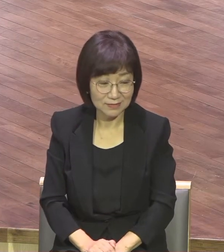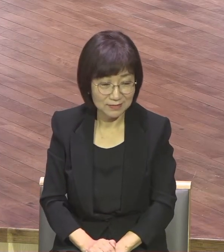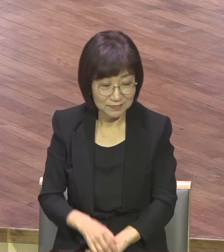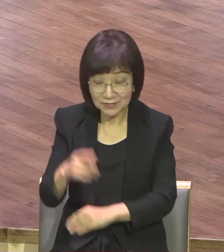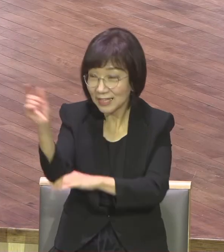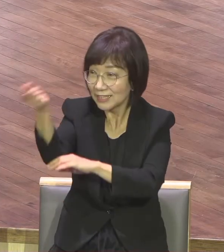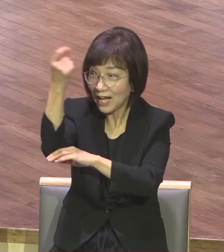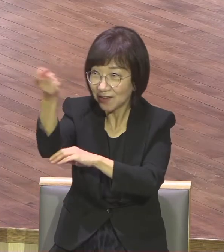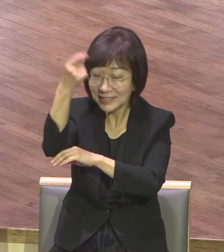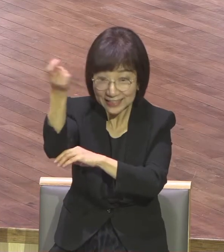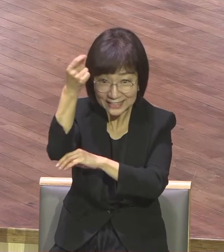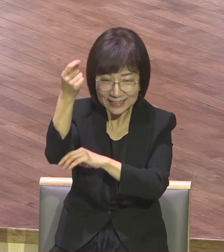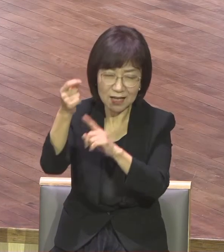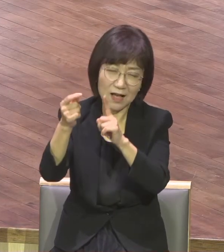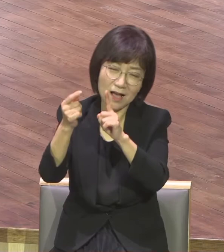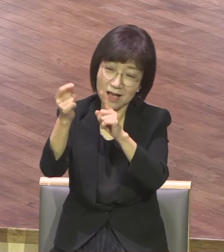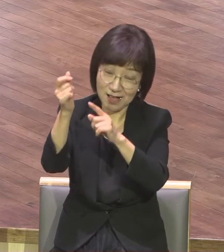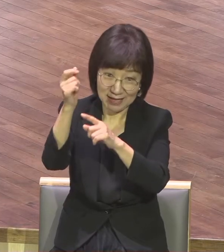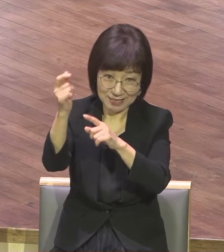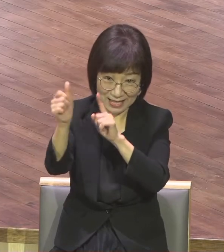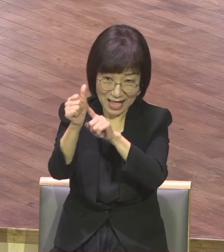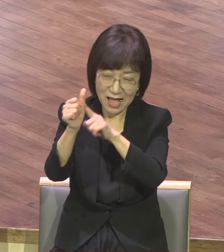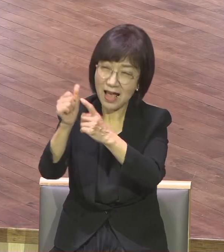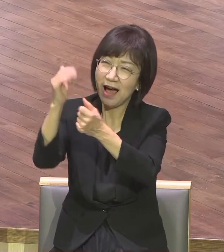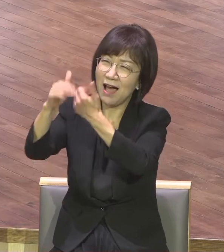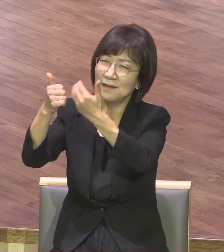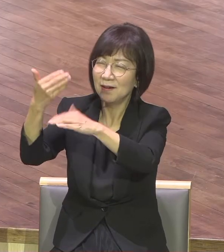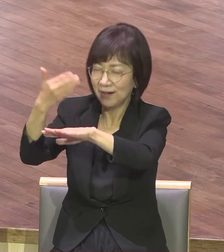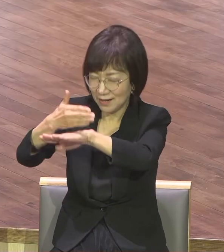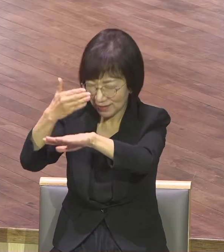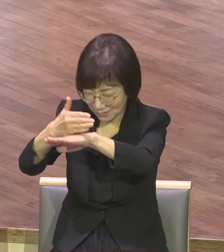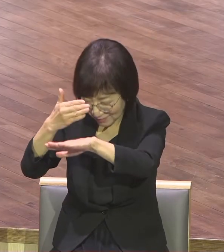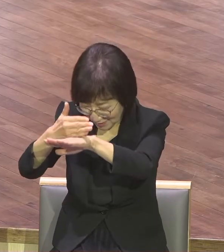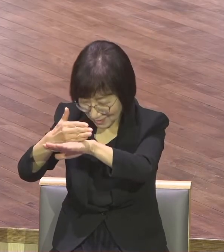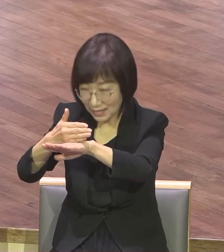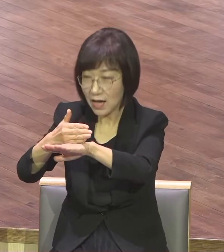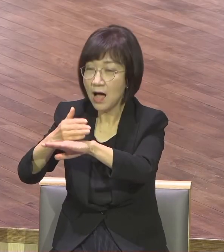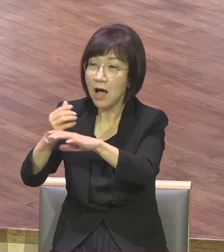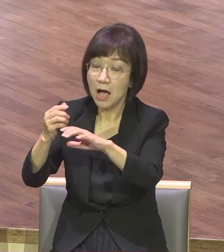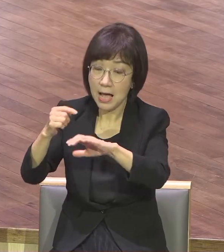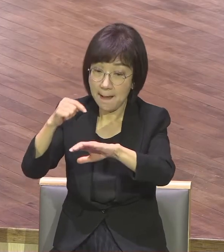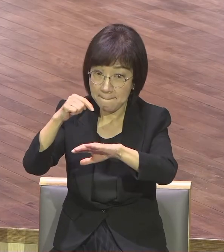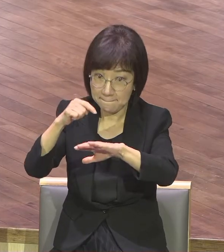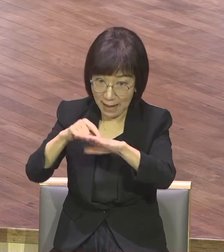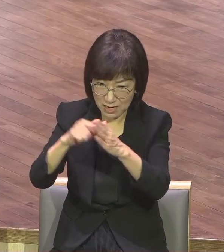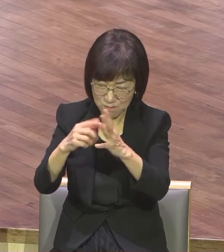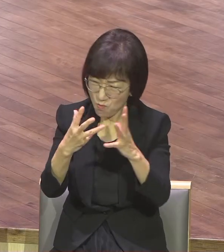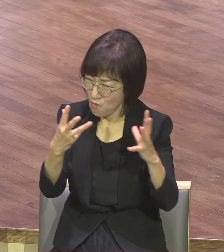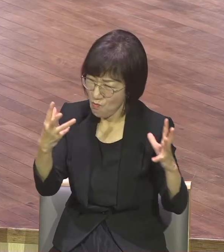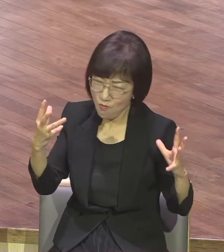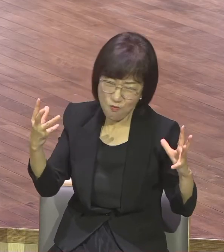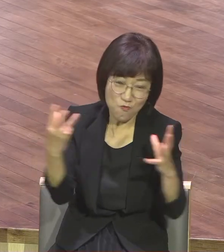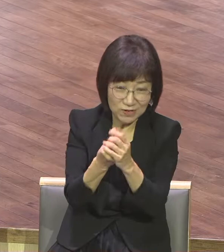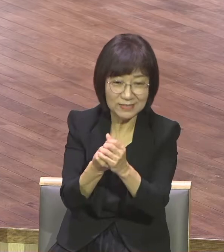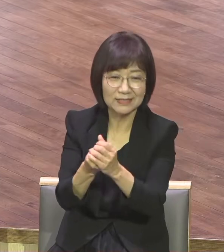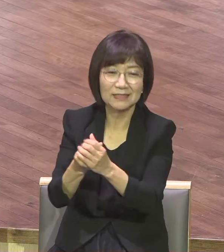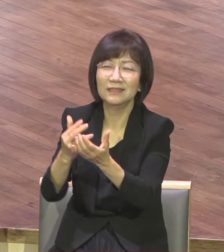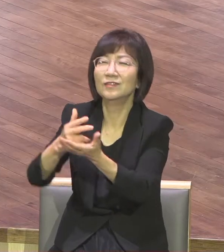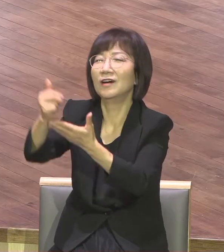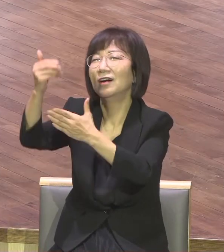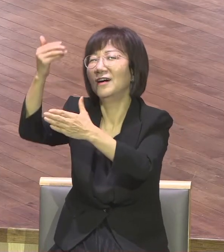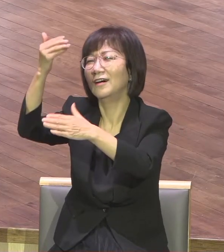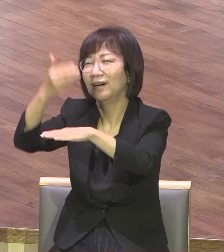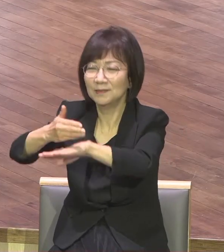다윗은 하나님을 전심으로 감사한다고 고백하죠. 그냥 감사가 아니잖아요. 내가 전심으로 주께